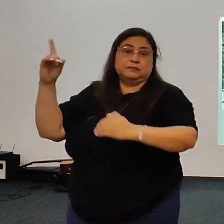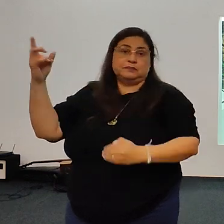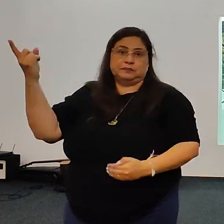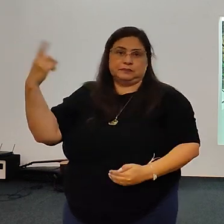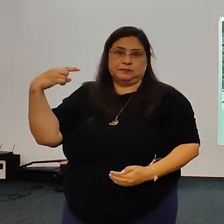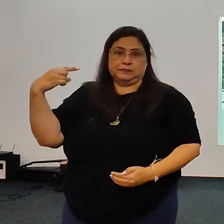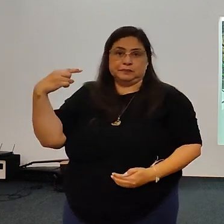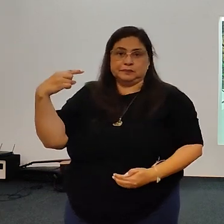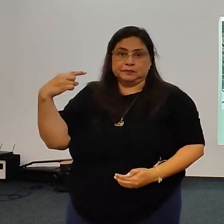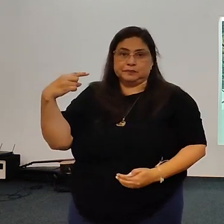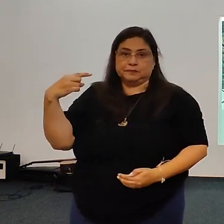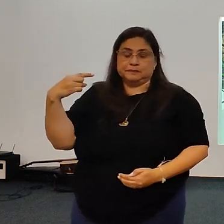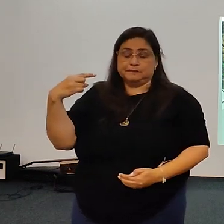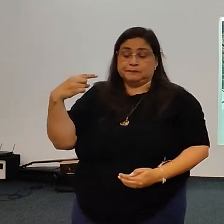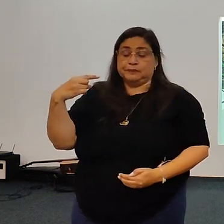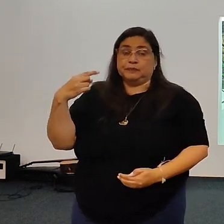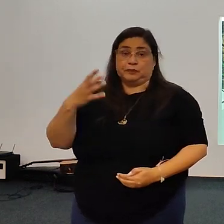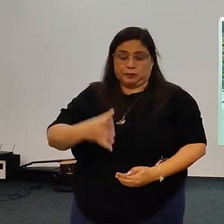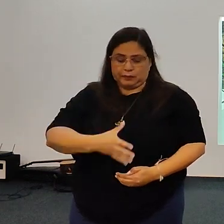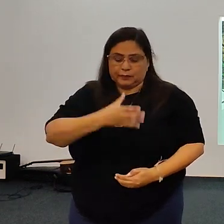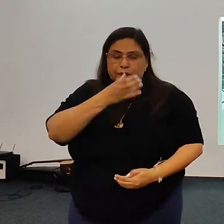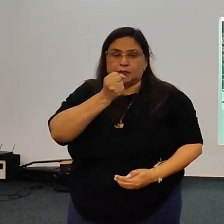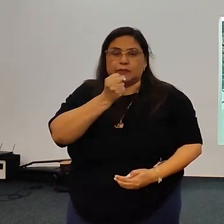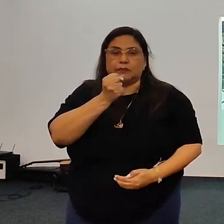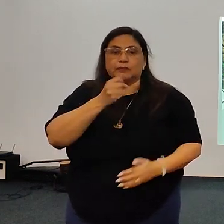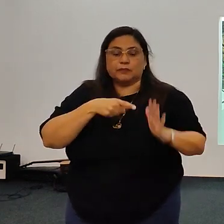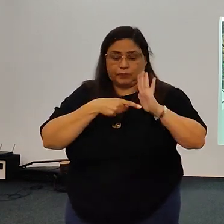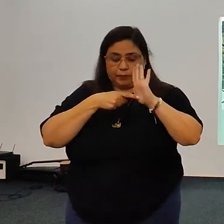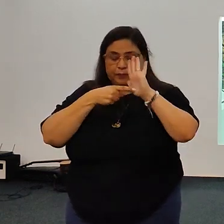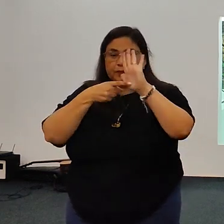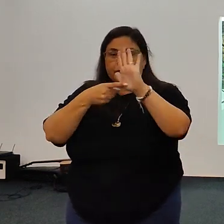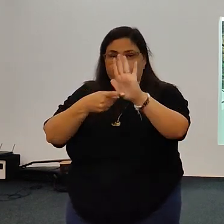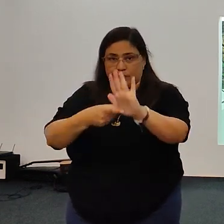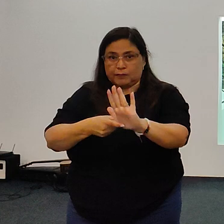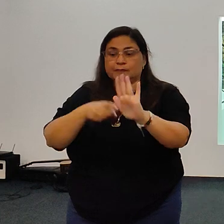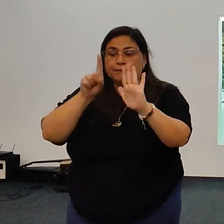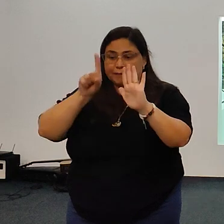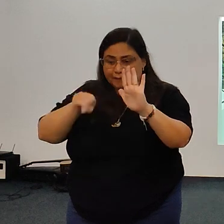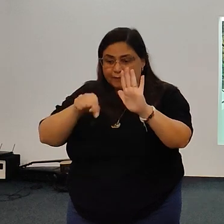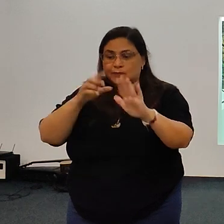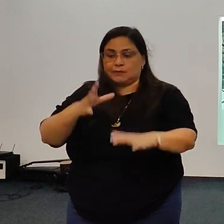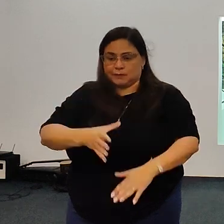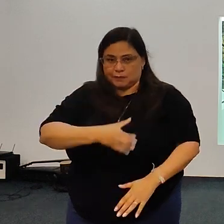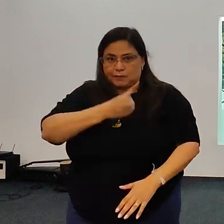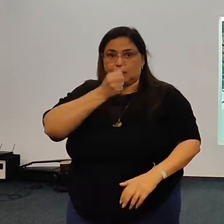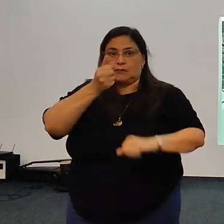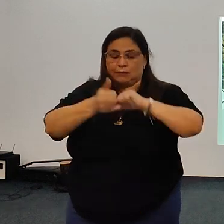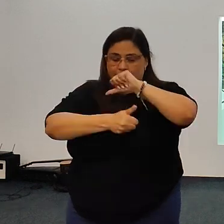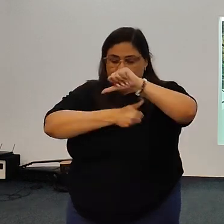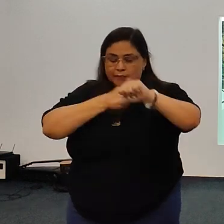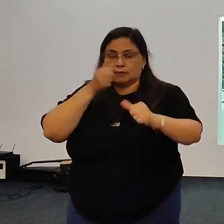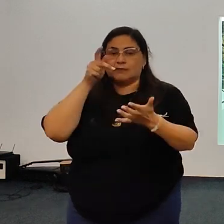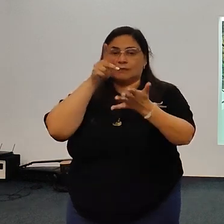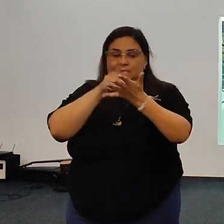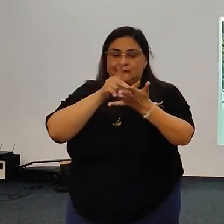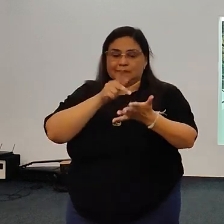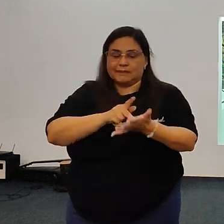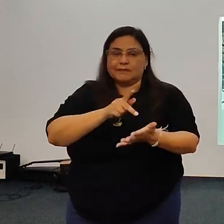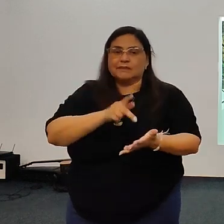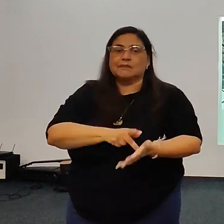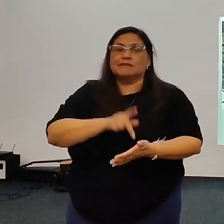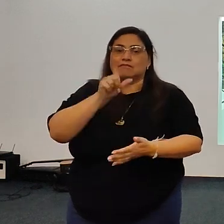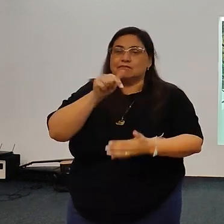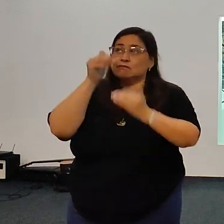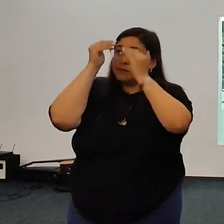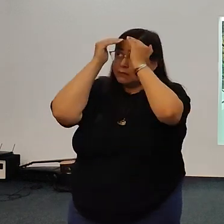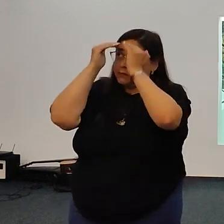salvo é a obediência. A maior evidência de que alguém foi transformado, regenerado, de